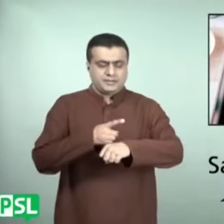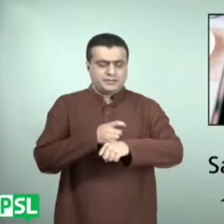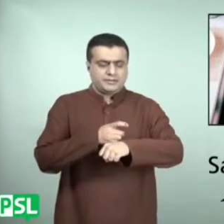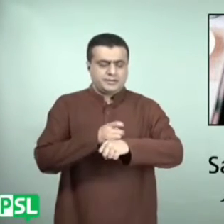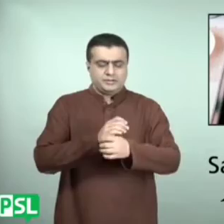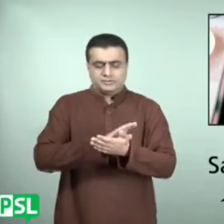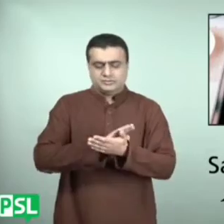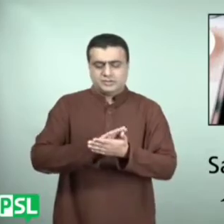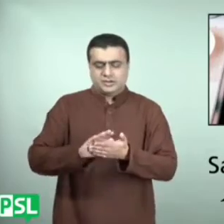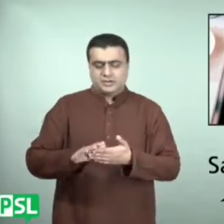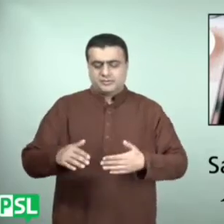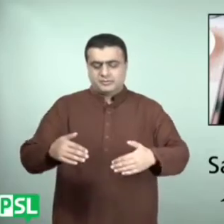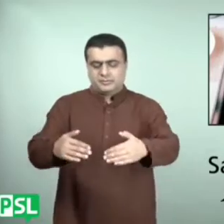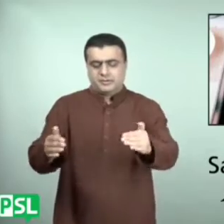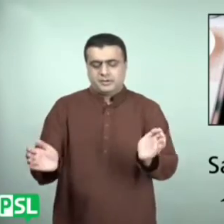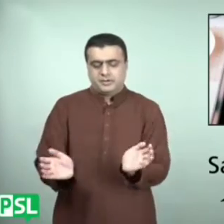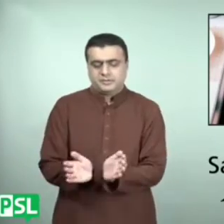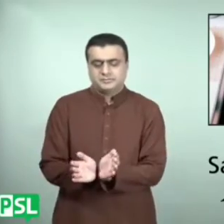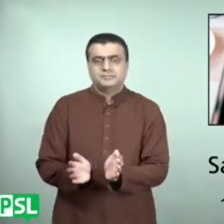سنک کے لیے سینیٹائزر.